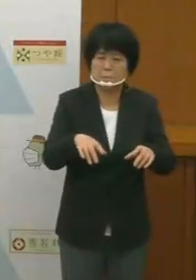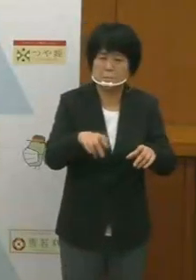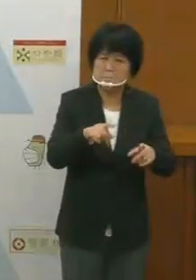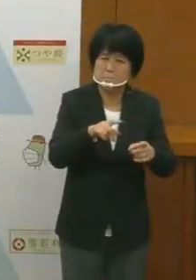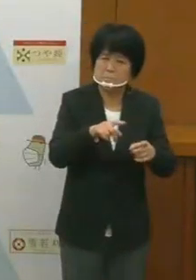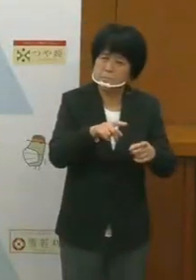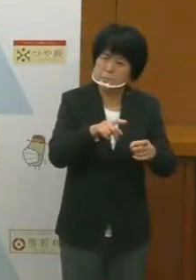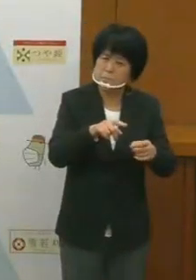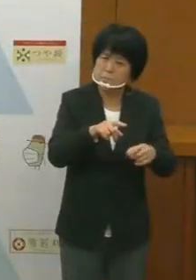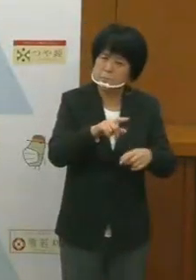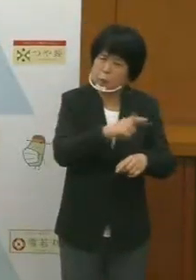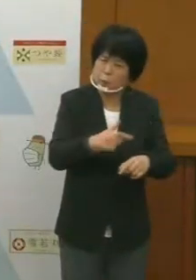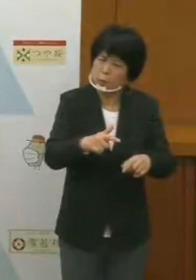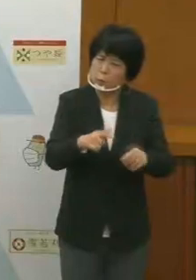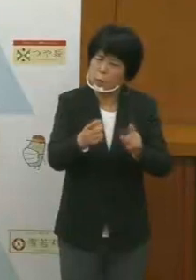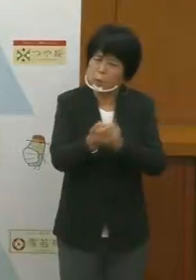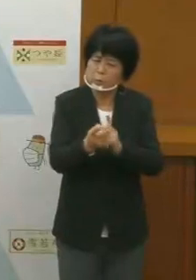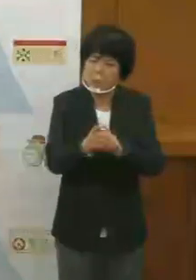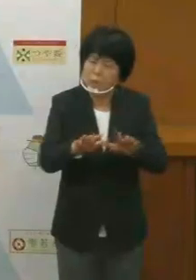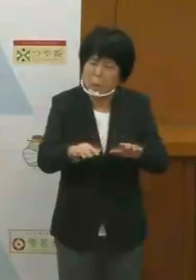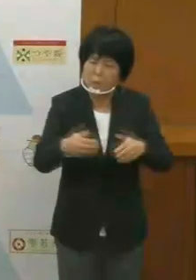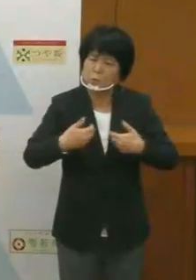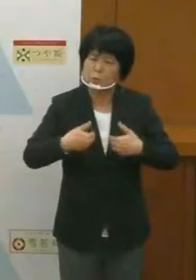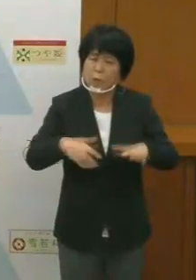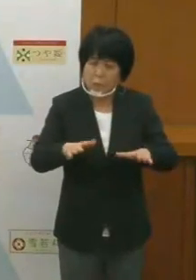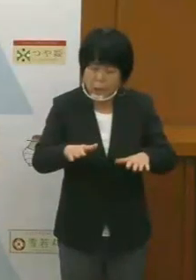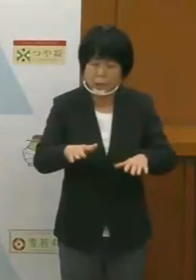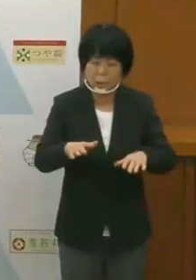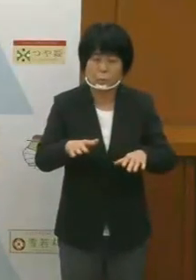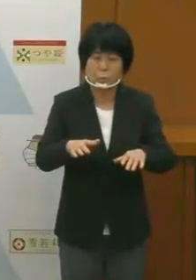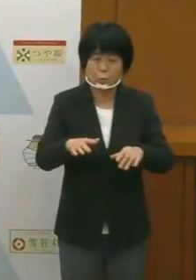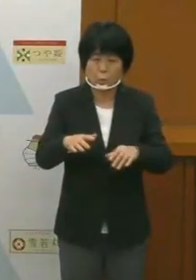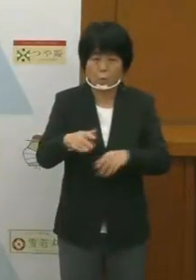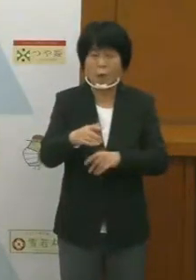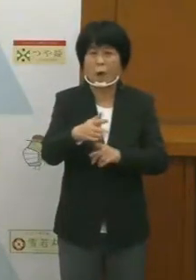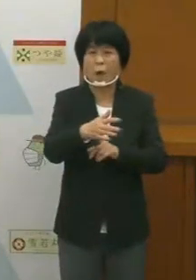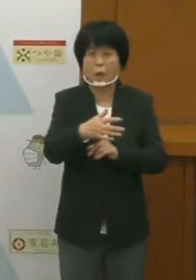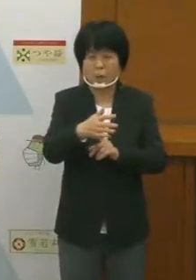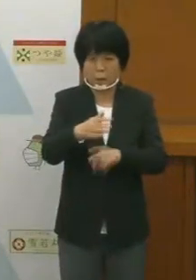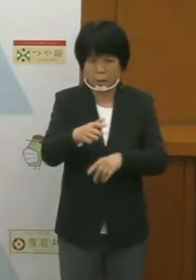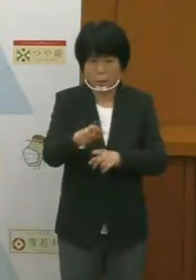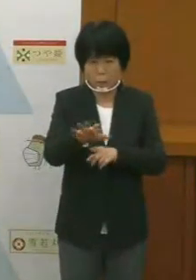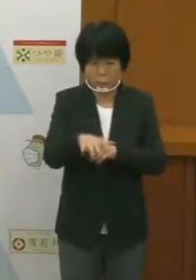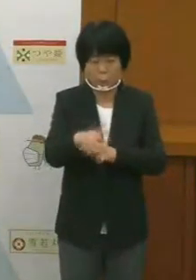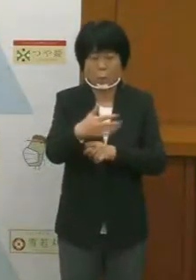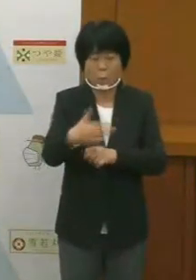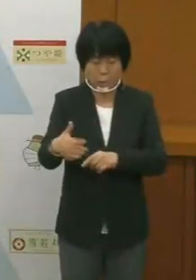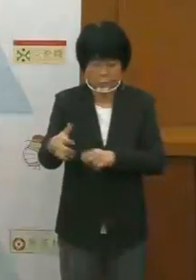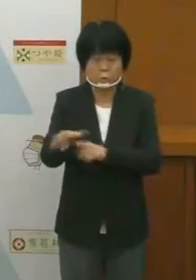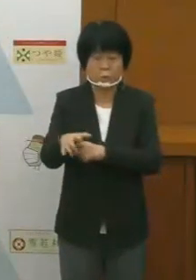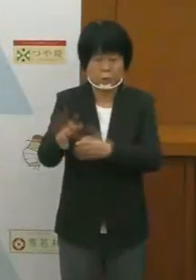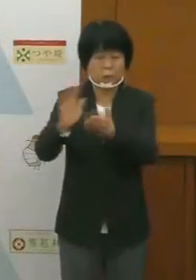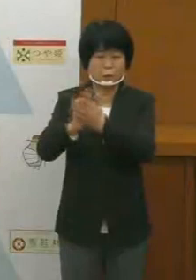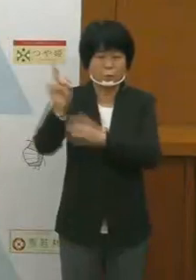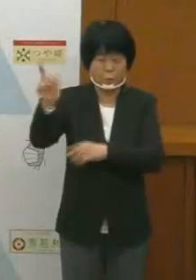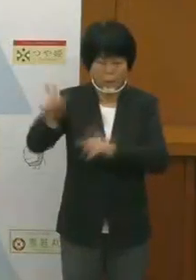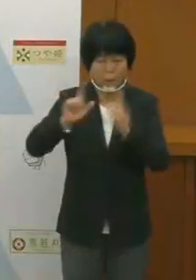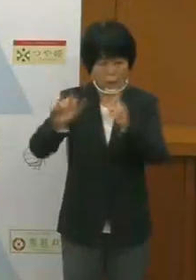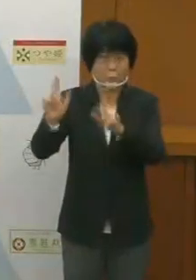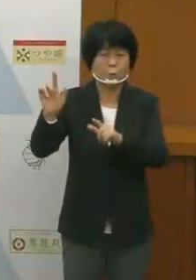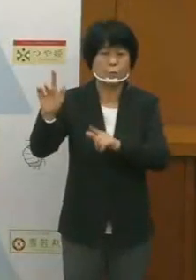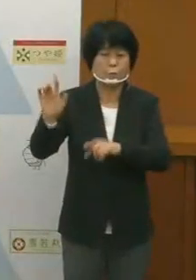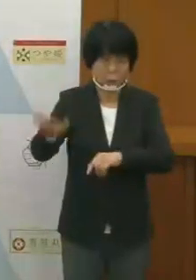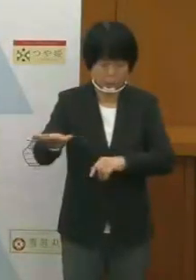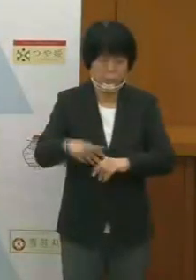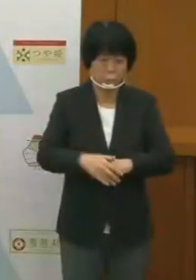要な状況にはないと考えておりまして、その旨を農林水産省へ回答いたします。県